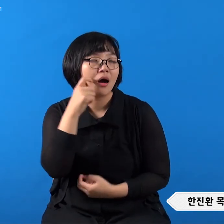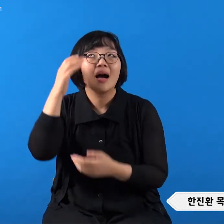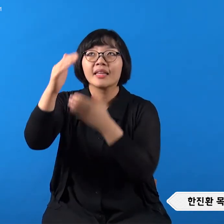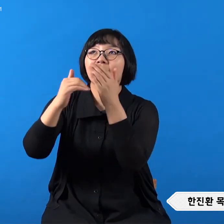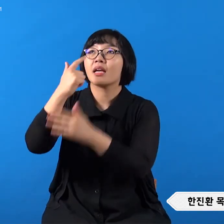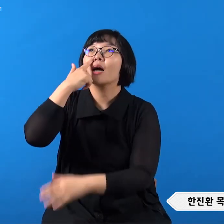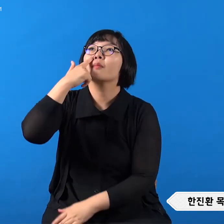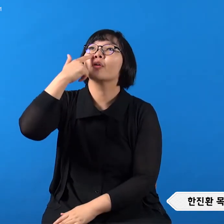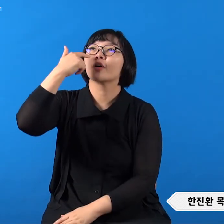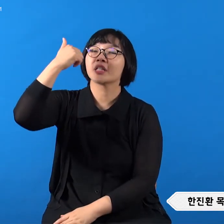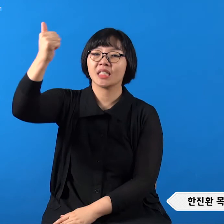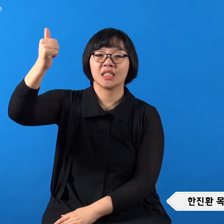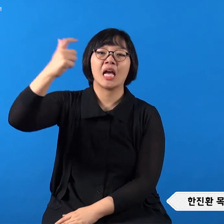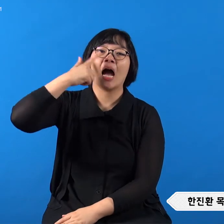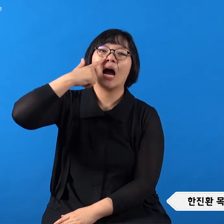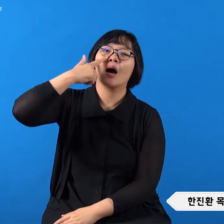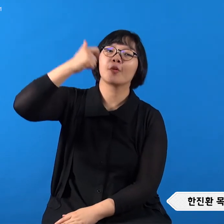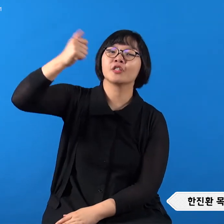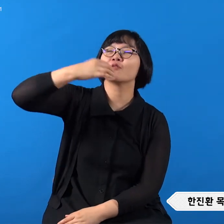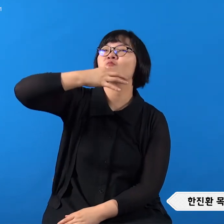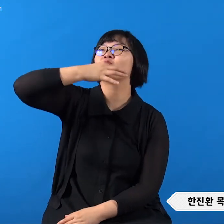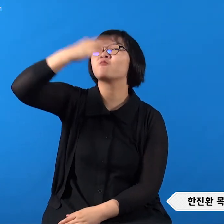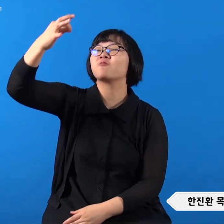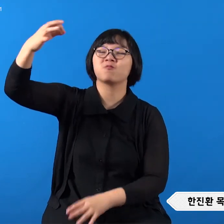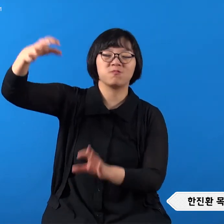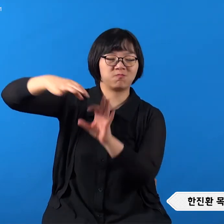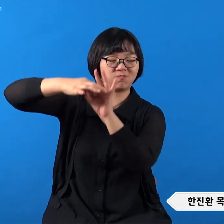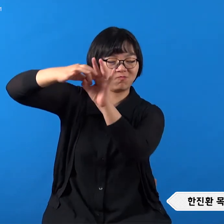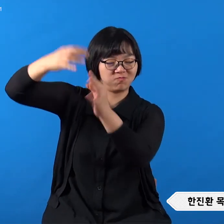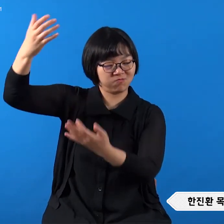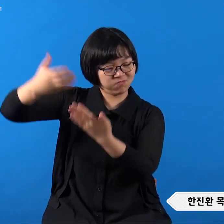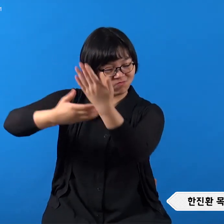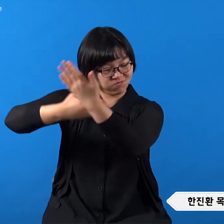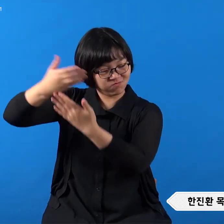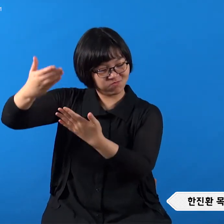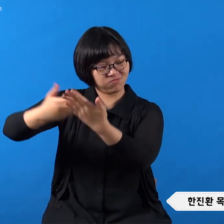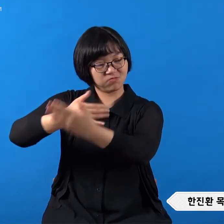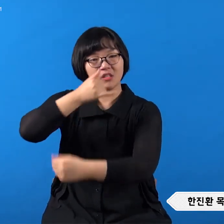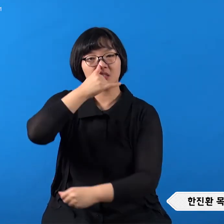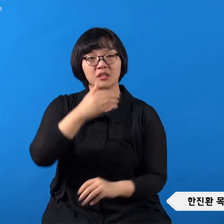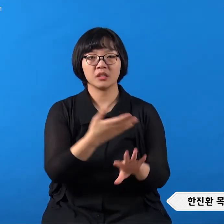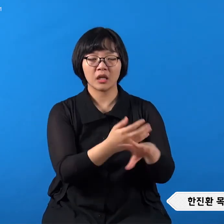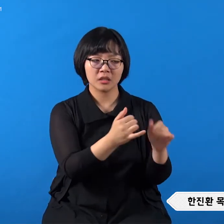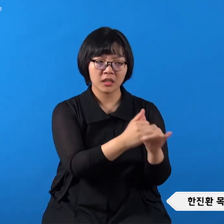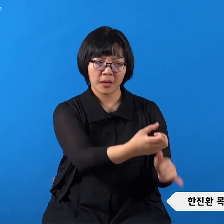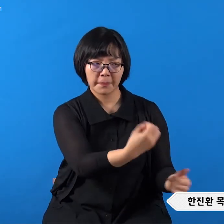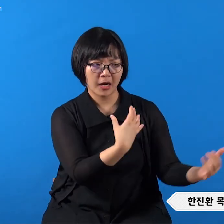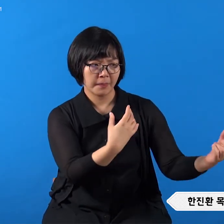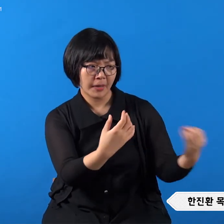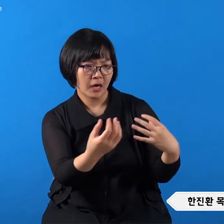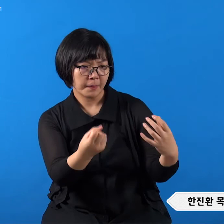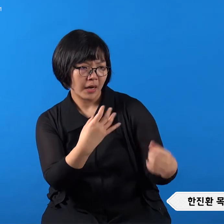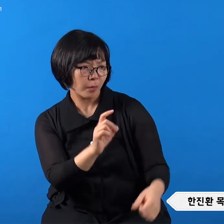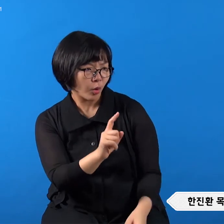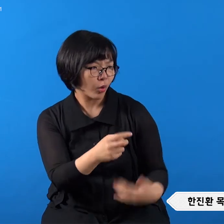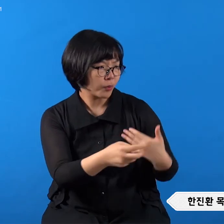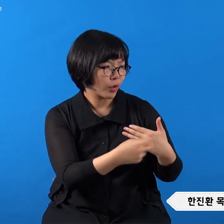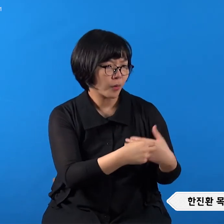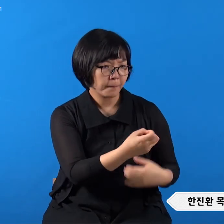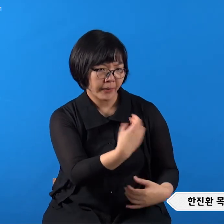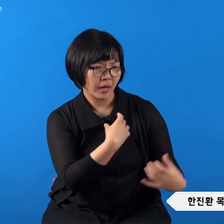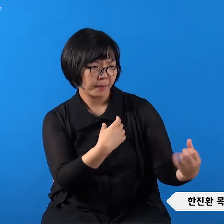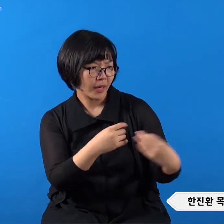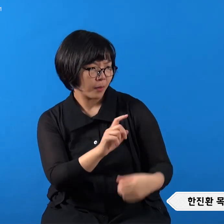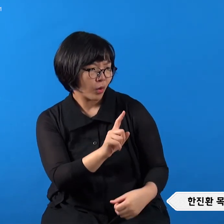것입니다. 누가 무슨 소리를 하든지, 세상 운명이 어쩌고 무슨 소리를 하든지, 의학적으로 어떻다 무슨 소리를